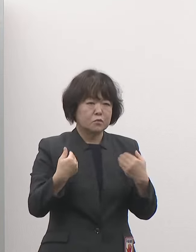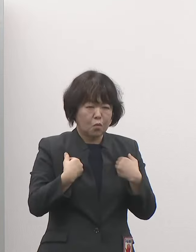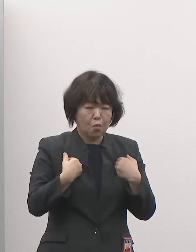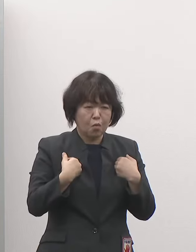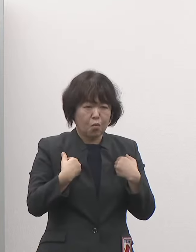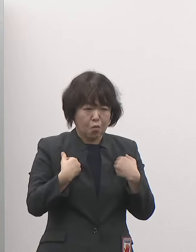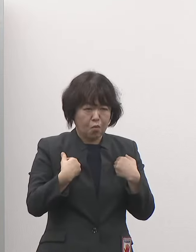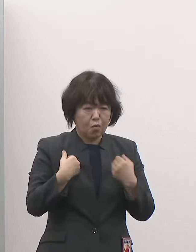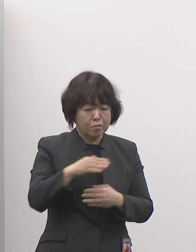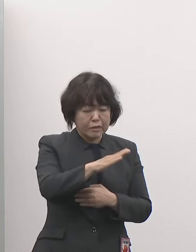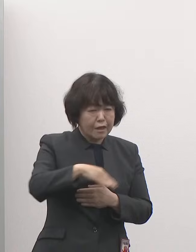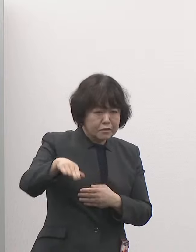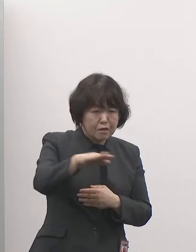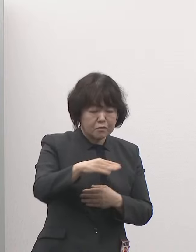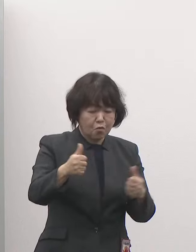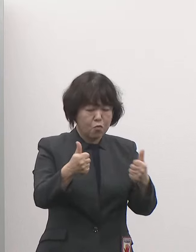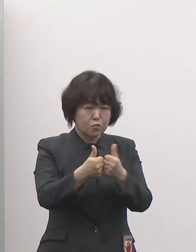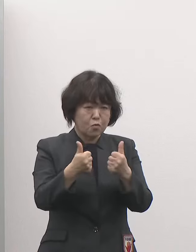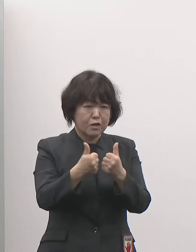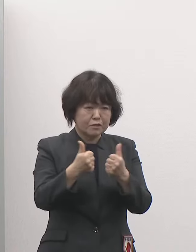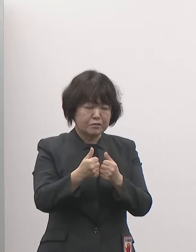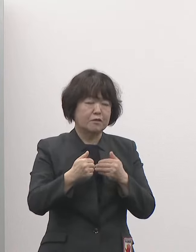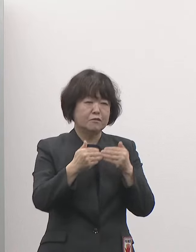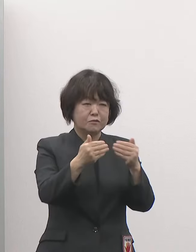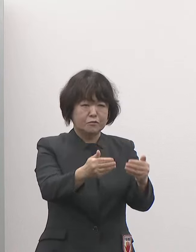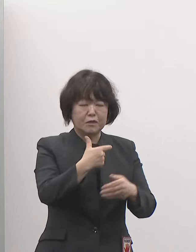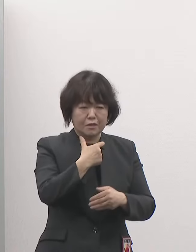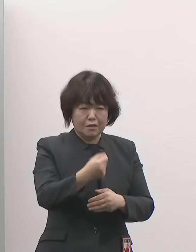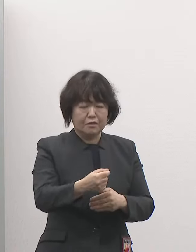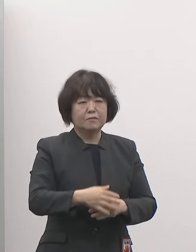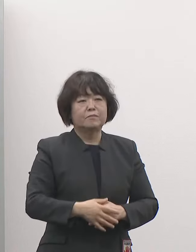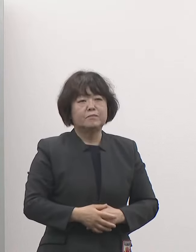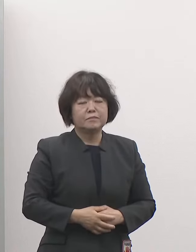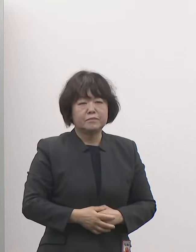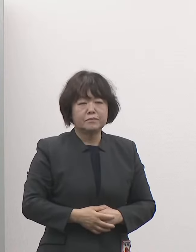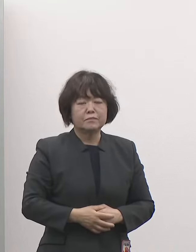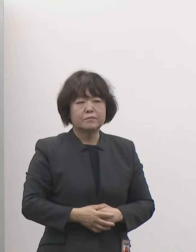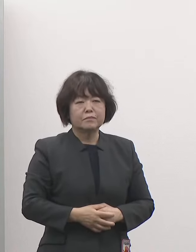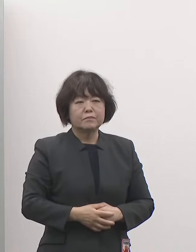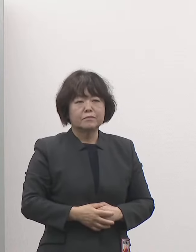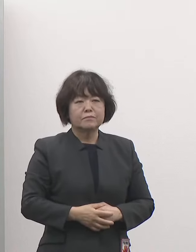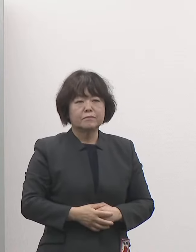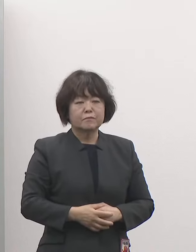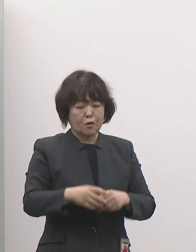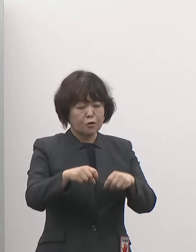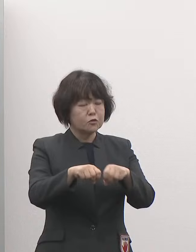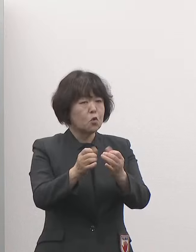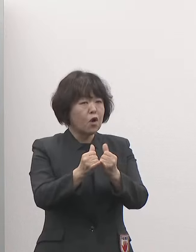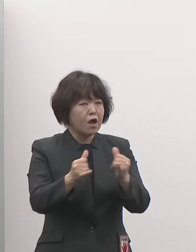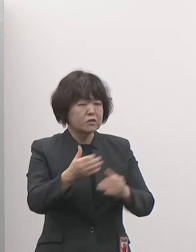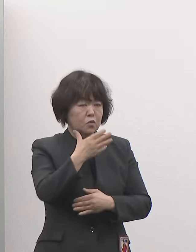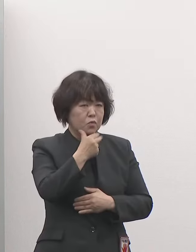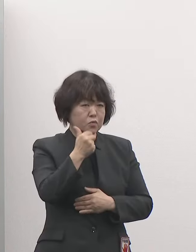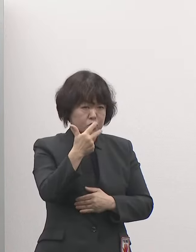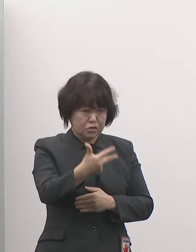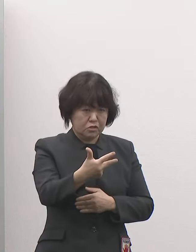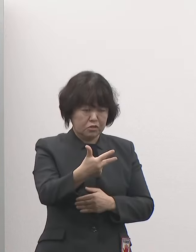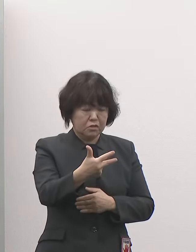現場の皆さんと相談しながら進めていきたいと思います。 障害者福祉に関しまし